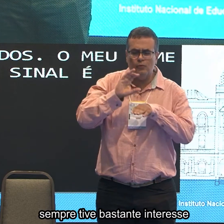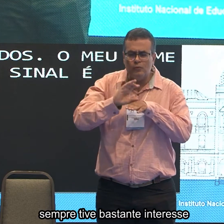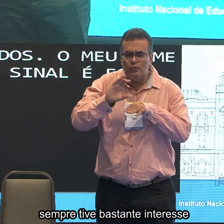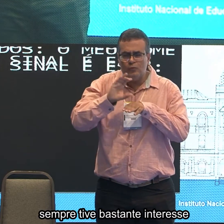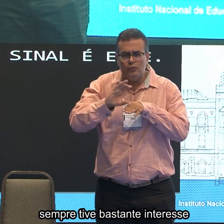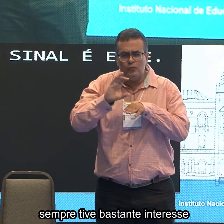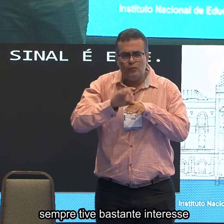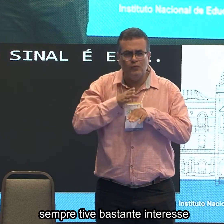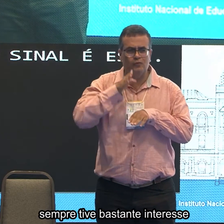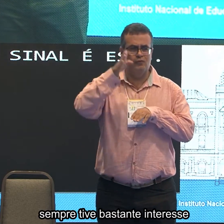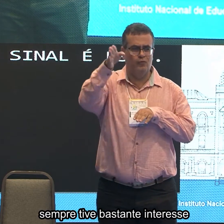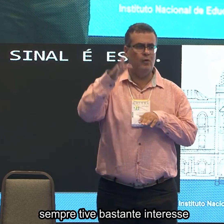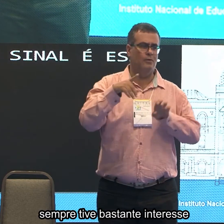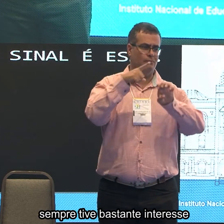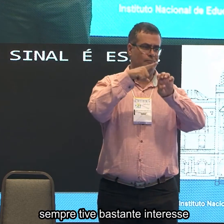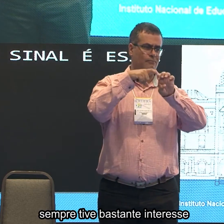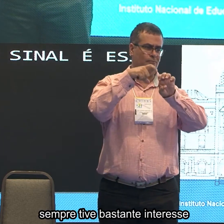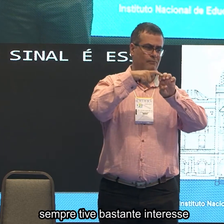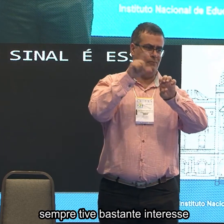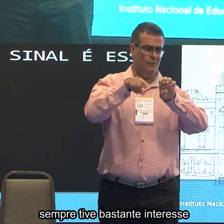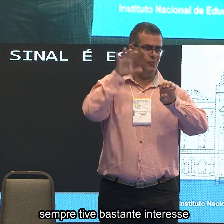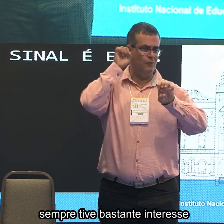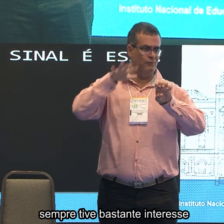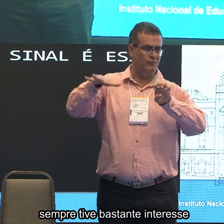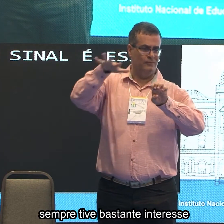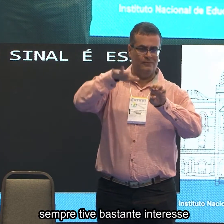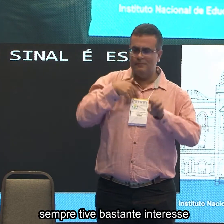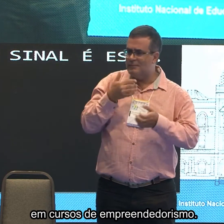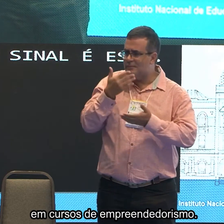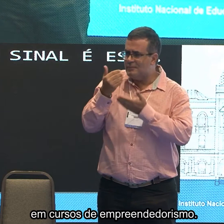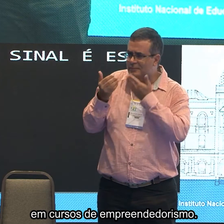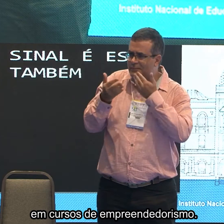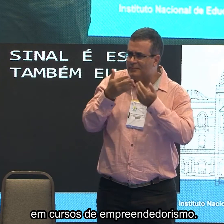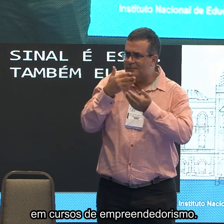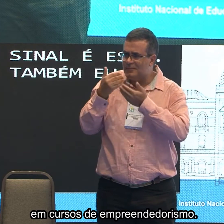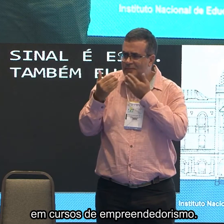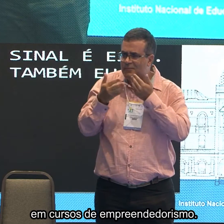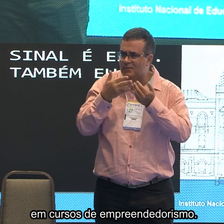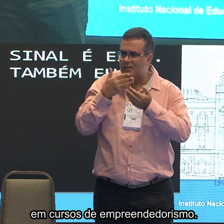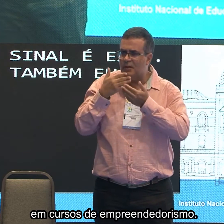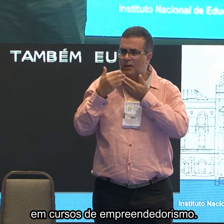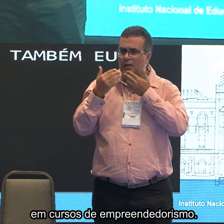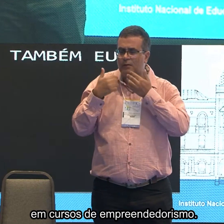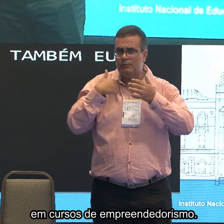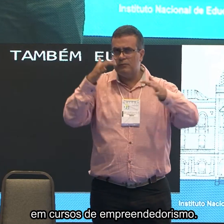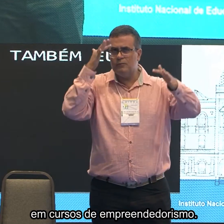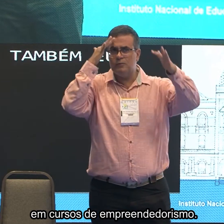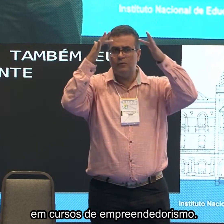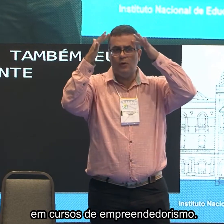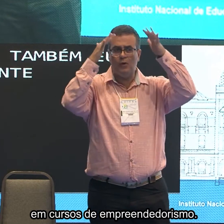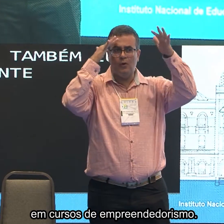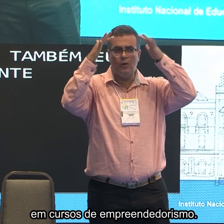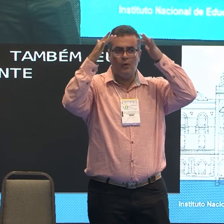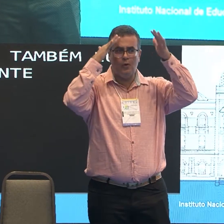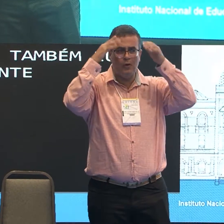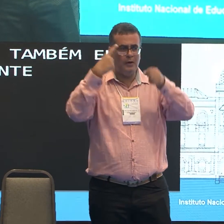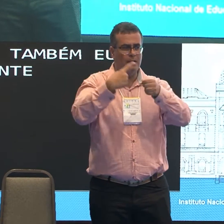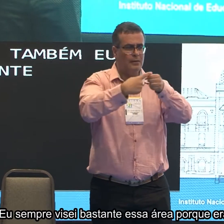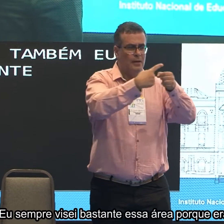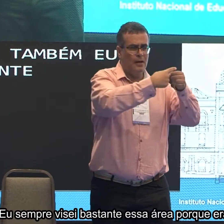e também eu sempre tive bastante interesse em cursos de empreendedorismo. Eu